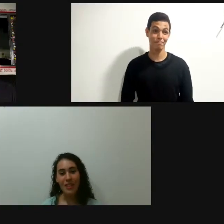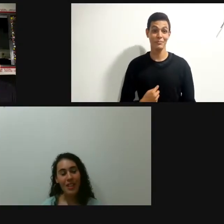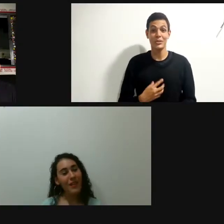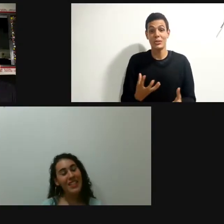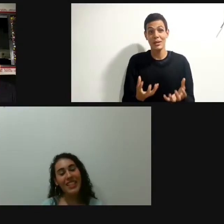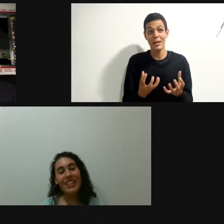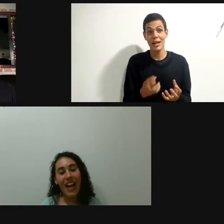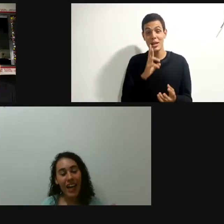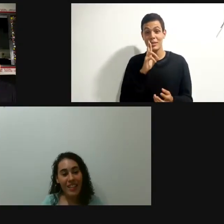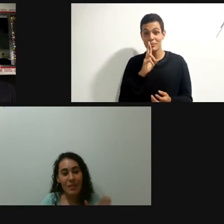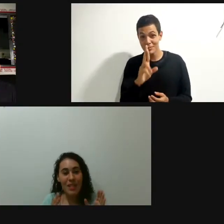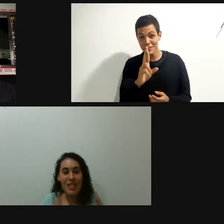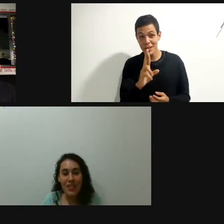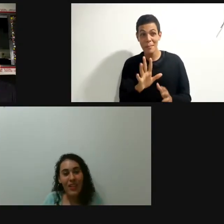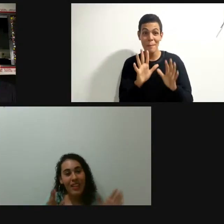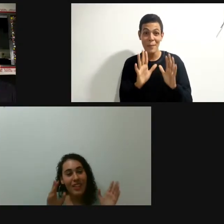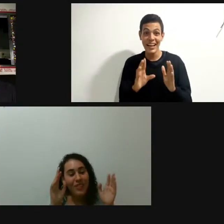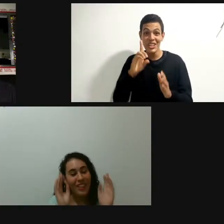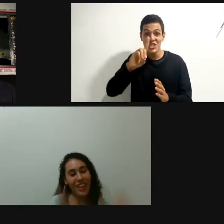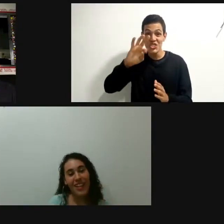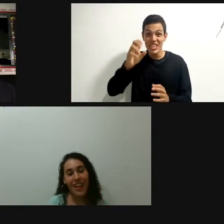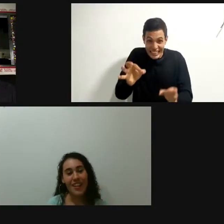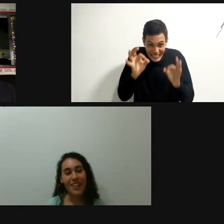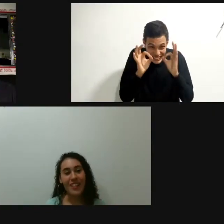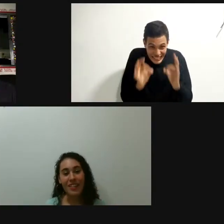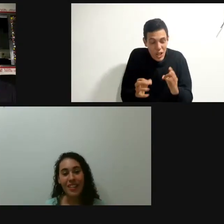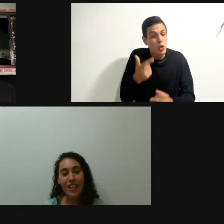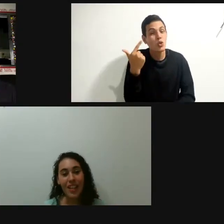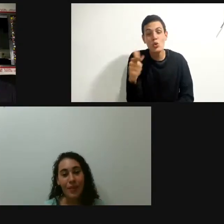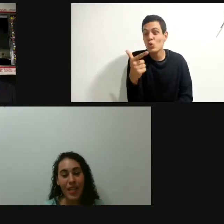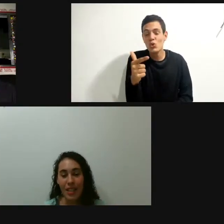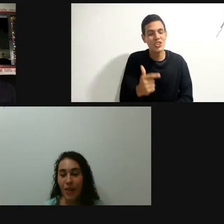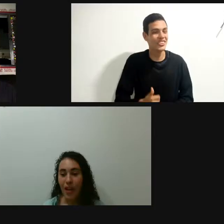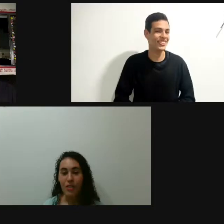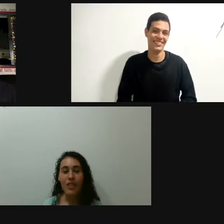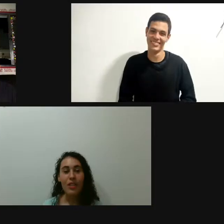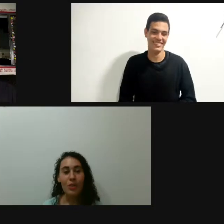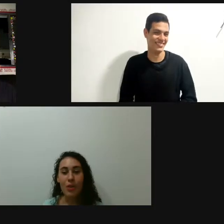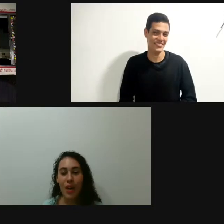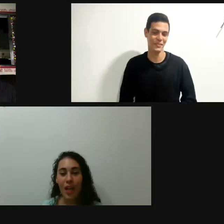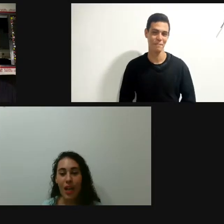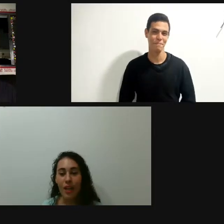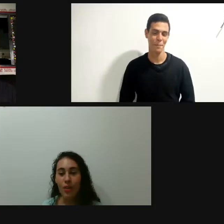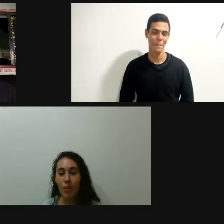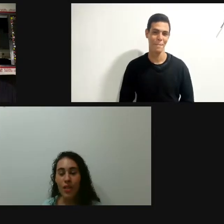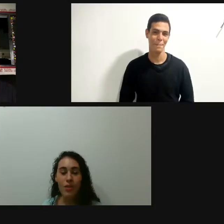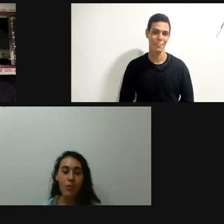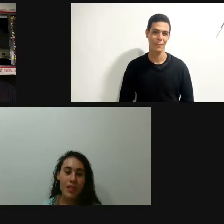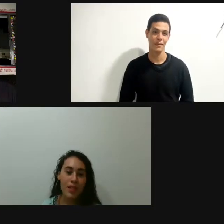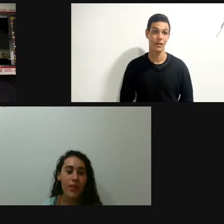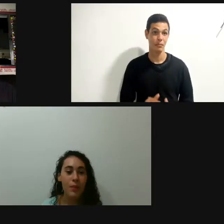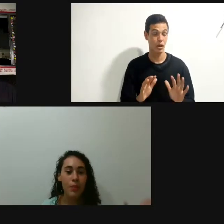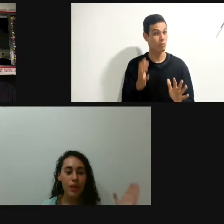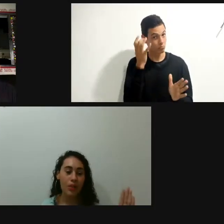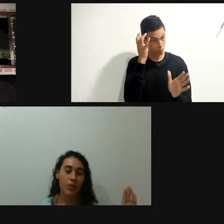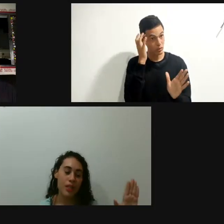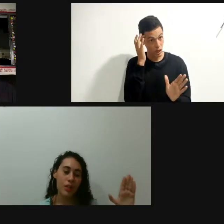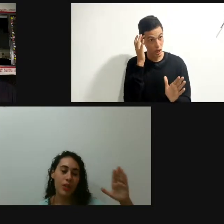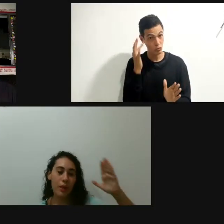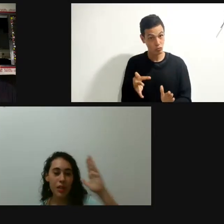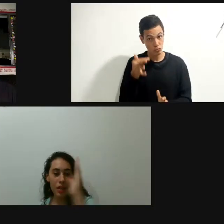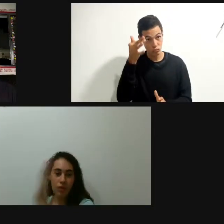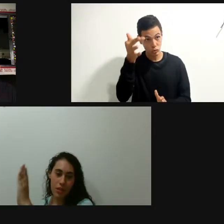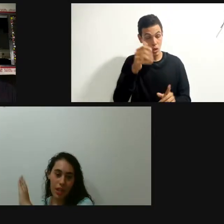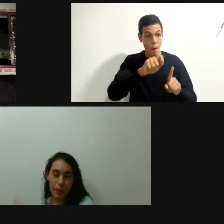resposta, mas que data específica não tem ainda. Mas que eu acho que no começo do mês que vem, porque no caso eu